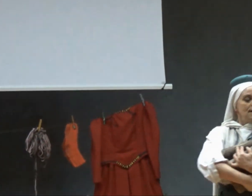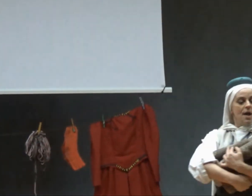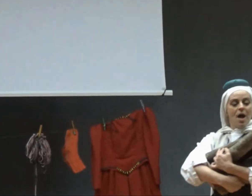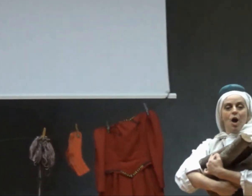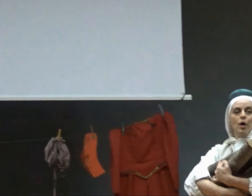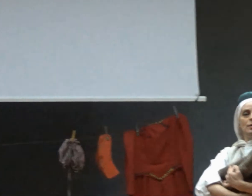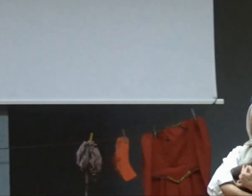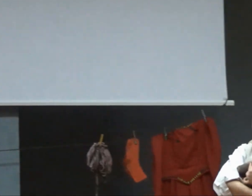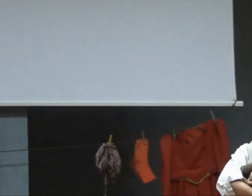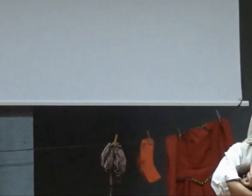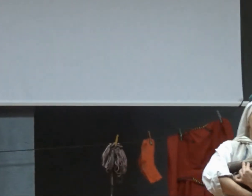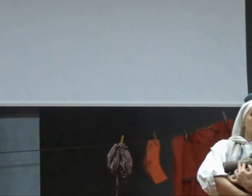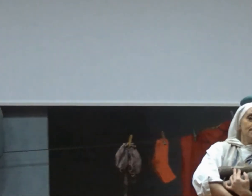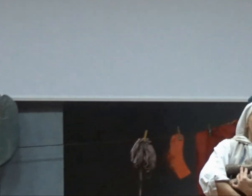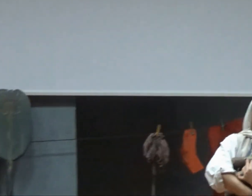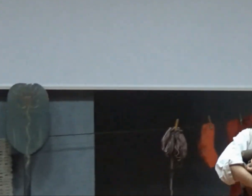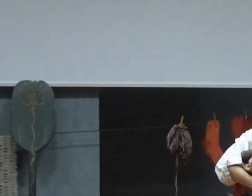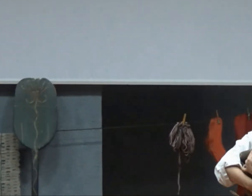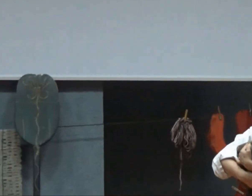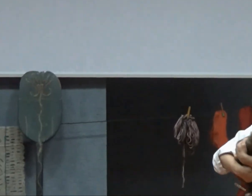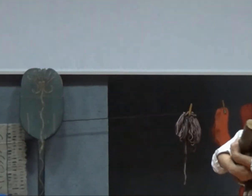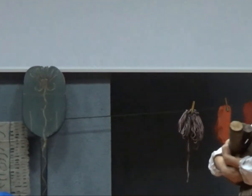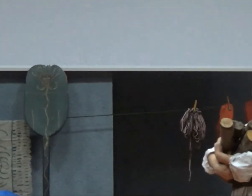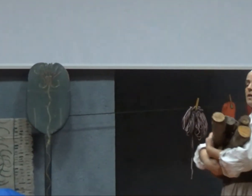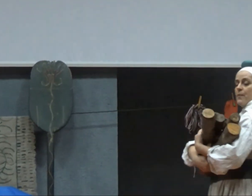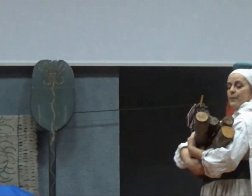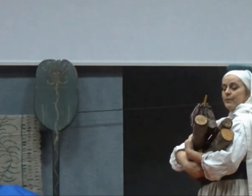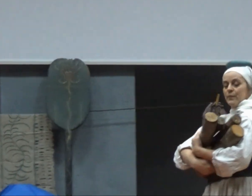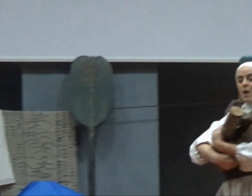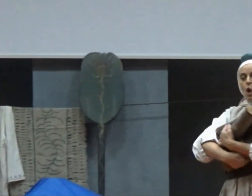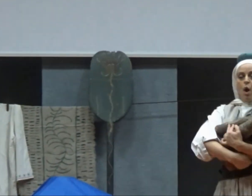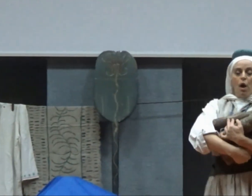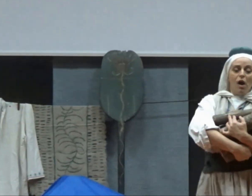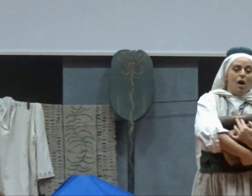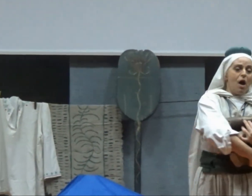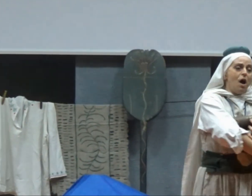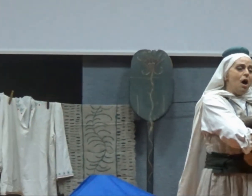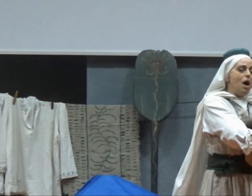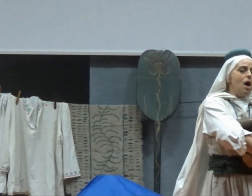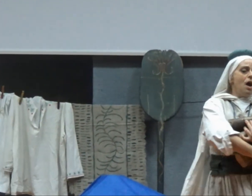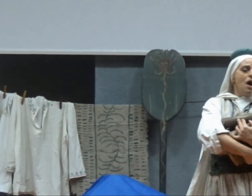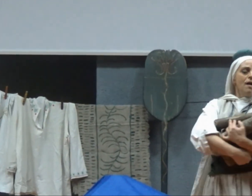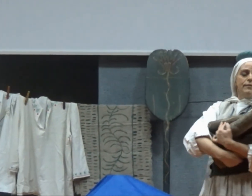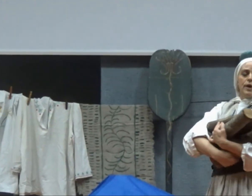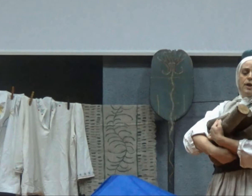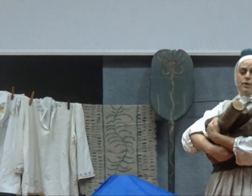užaugsit, būsit kaip medeliai. O